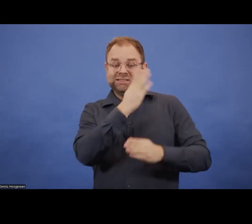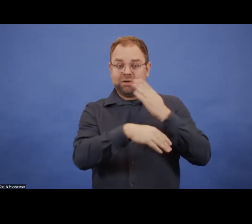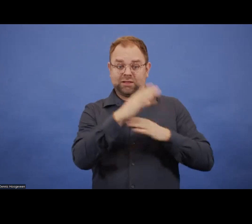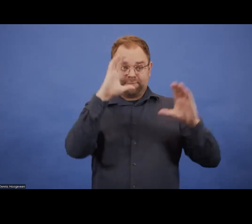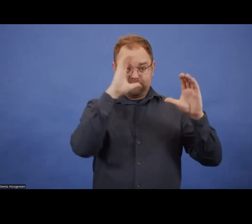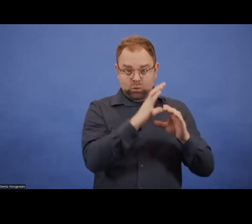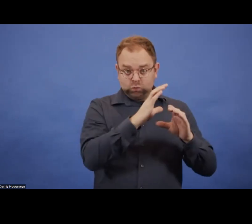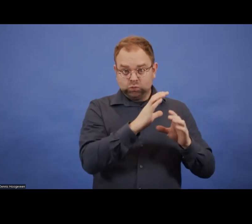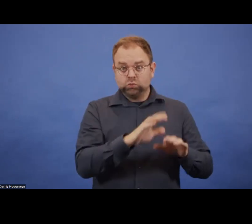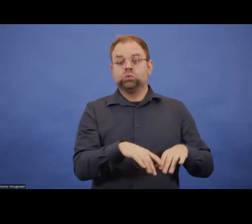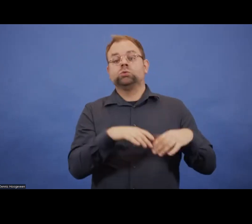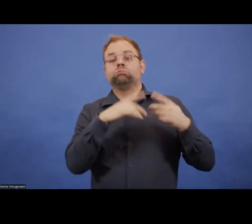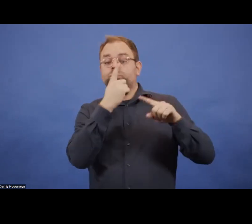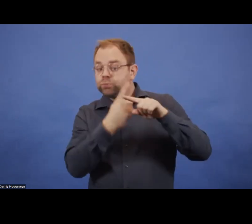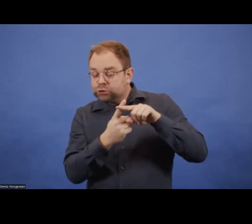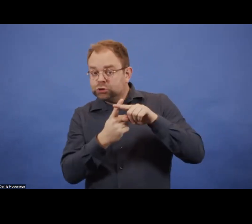También podemos